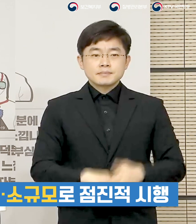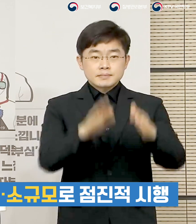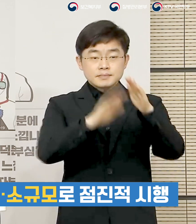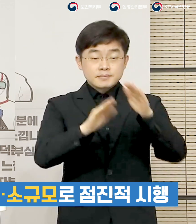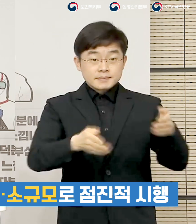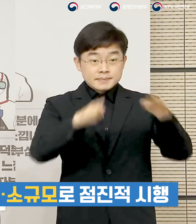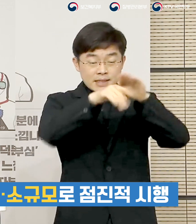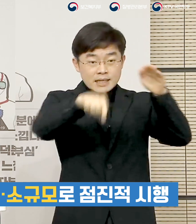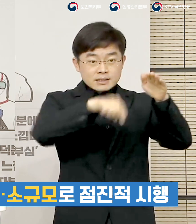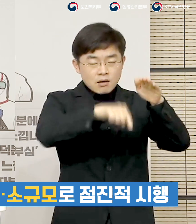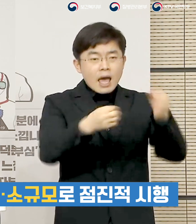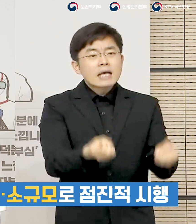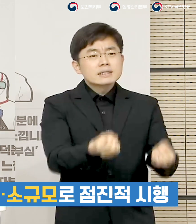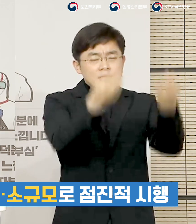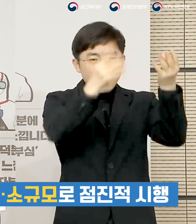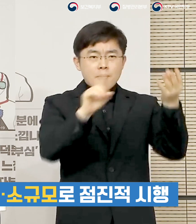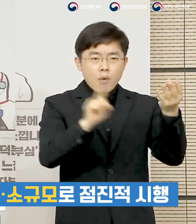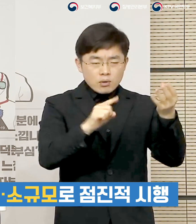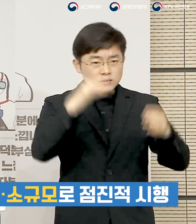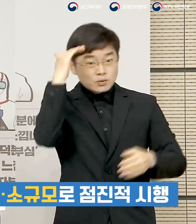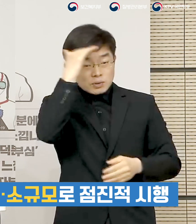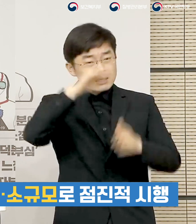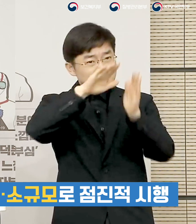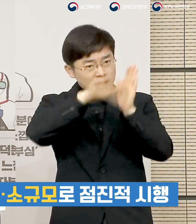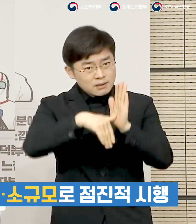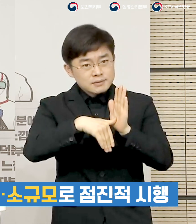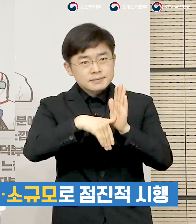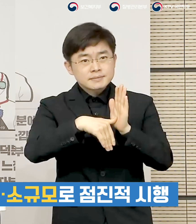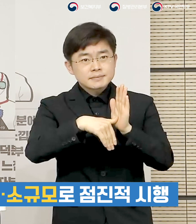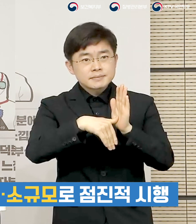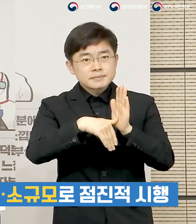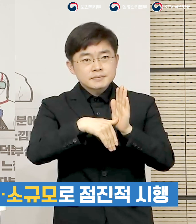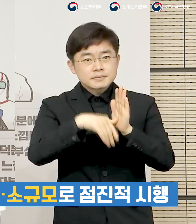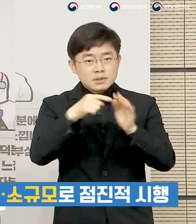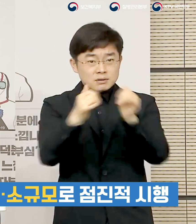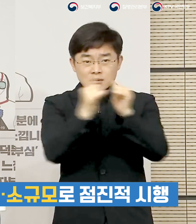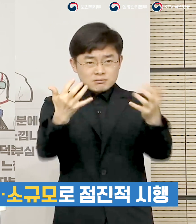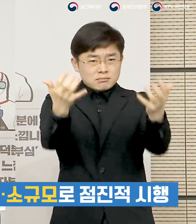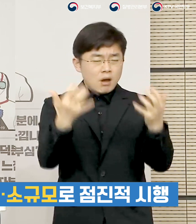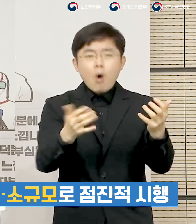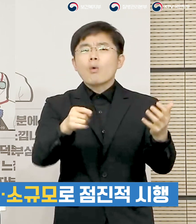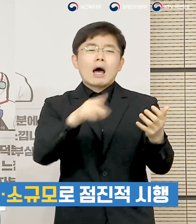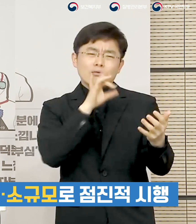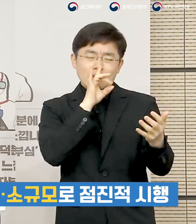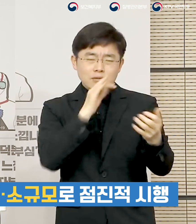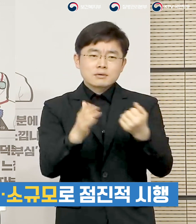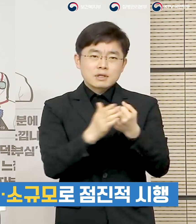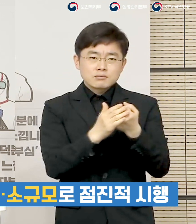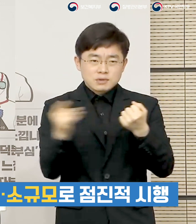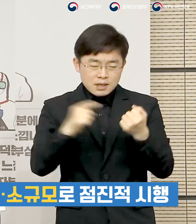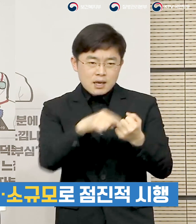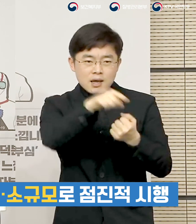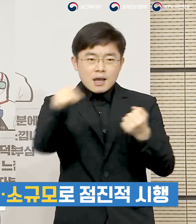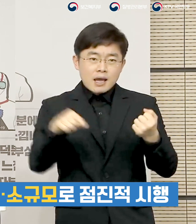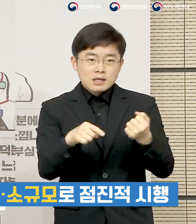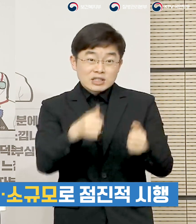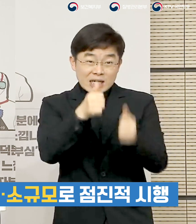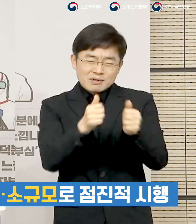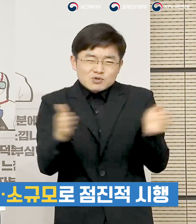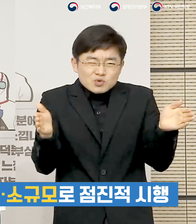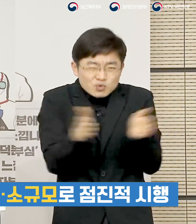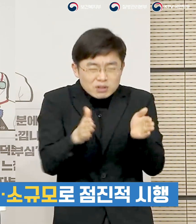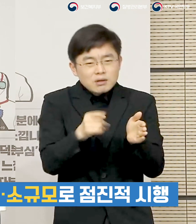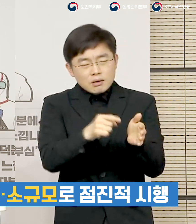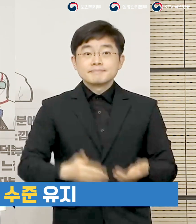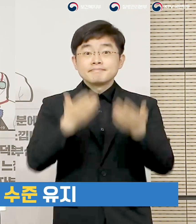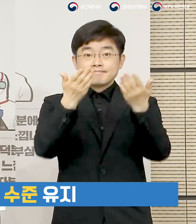실외체육시설에서의 행사, 스포츠 관람 등은 필수적인 행사부터 무관중 혹은 소규모 경기로 점진적으로